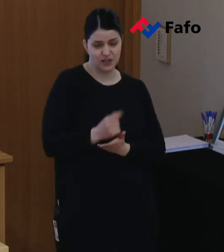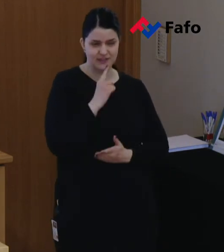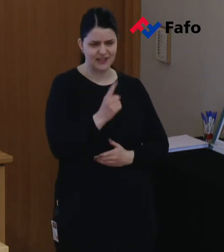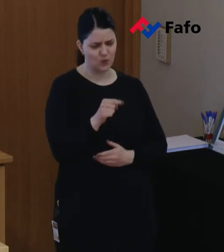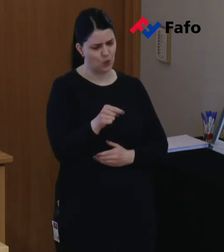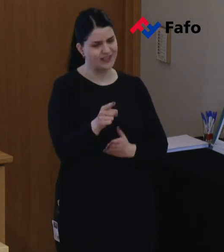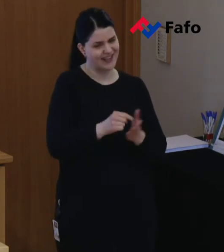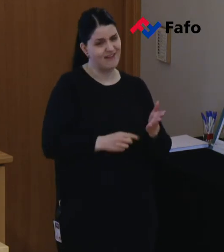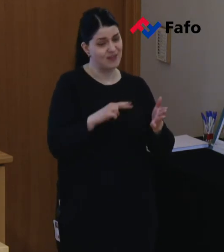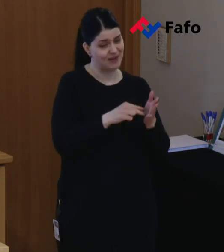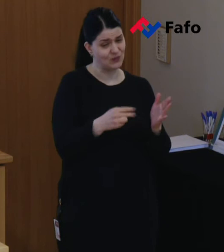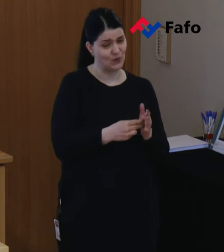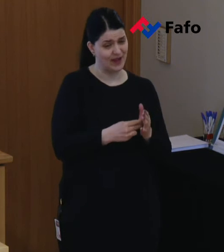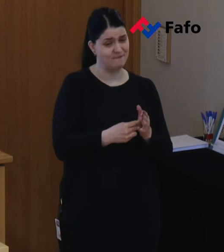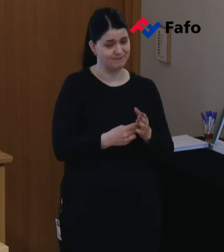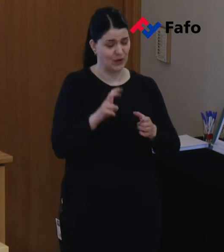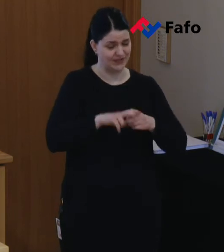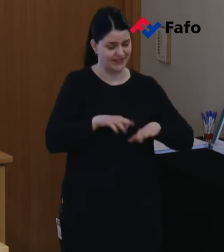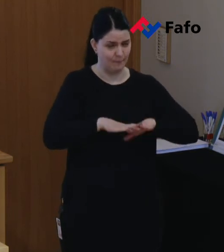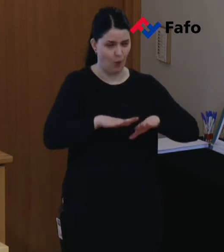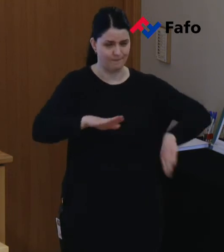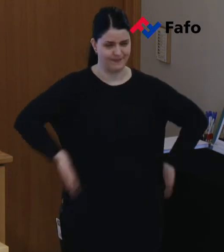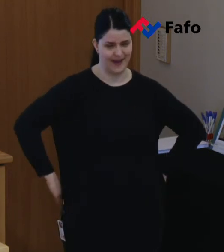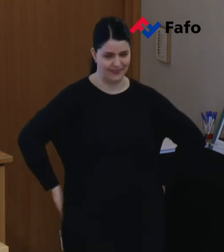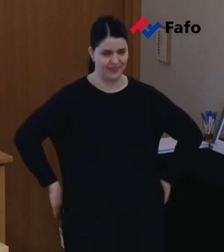en krevende metode å sitte på hendene.